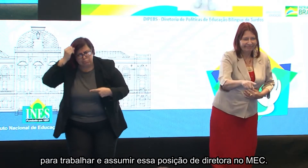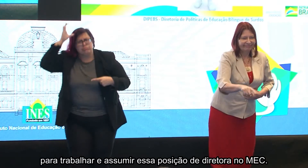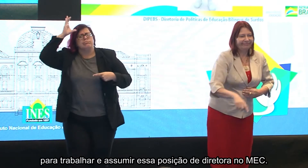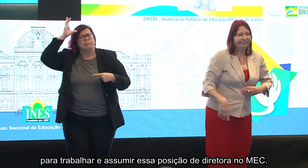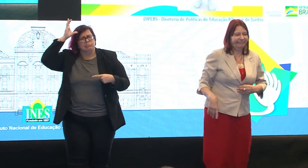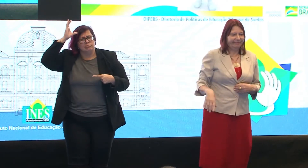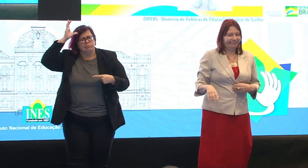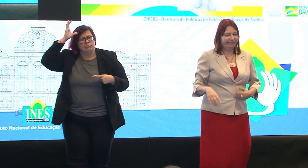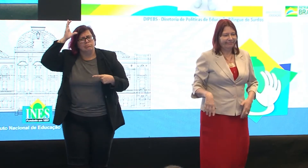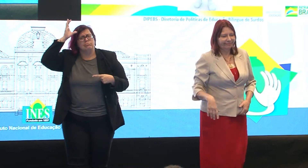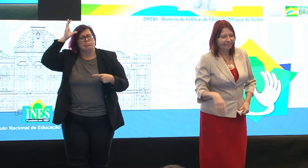no MEC.